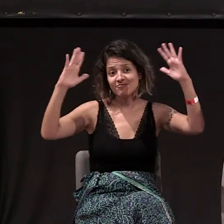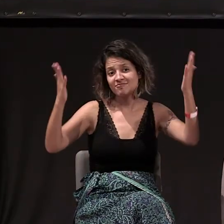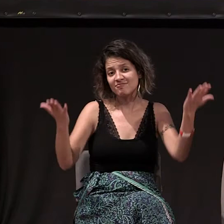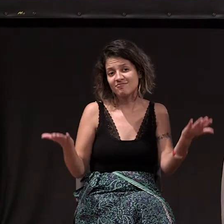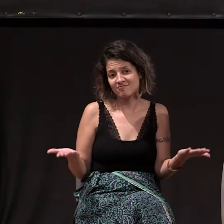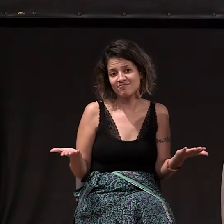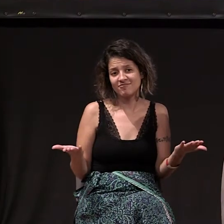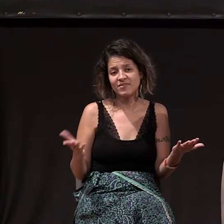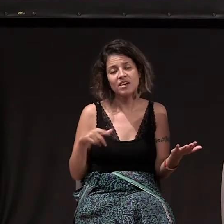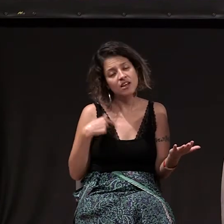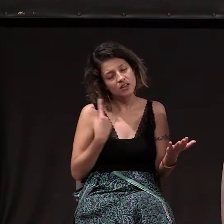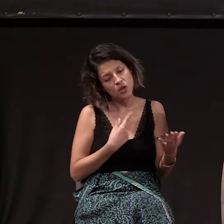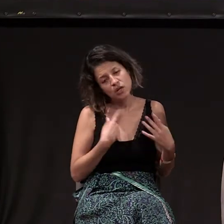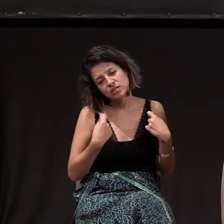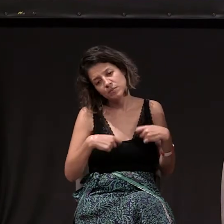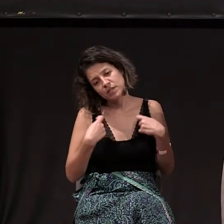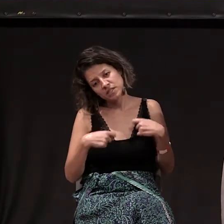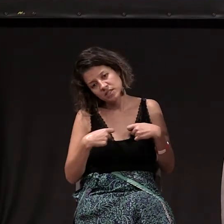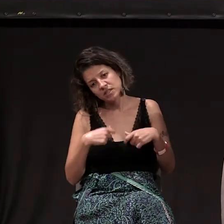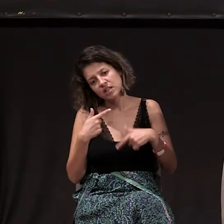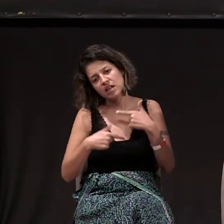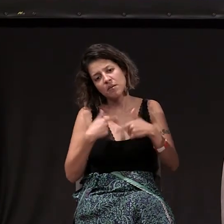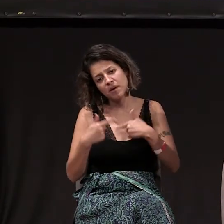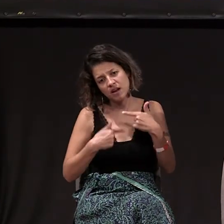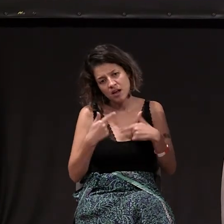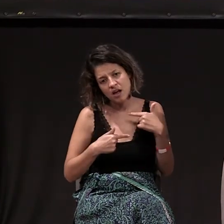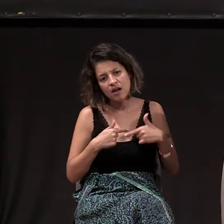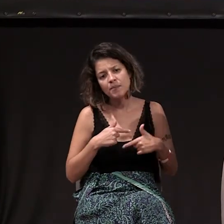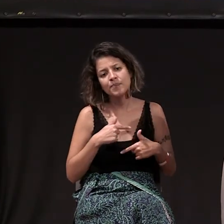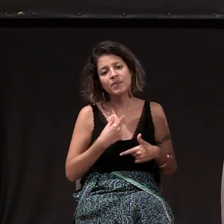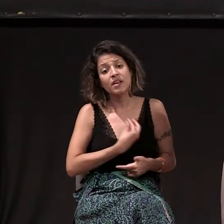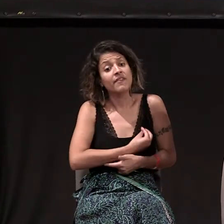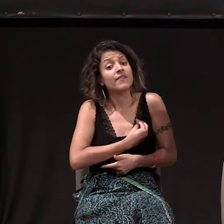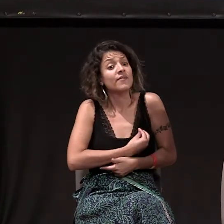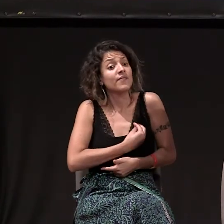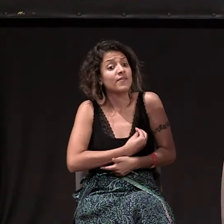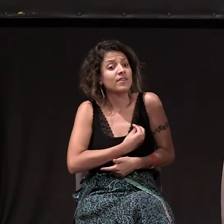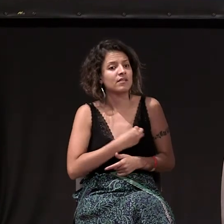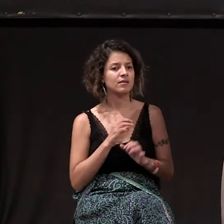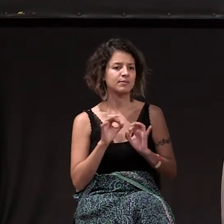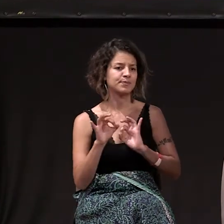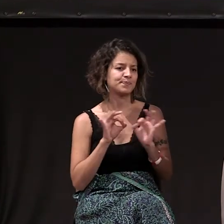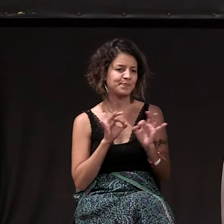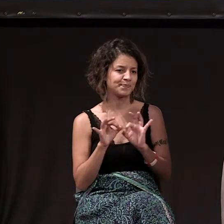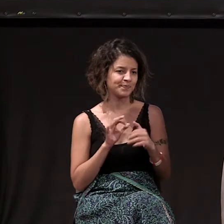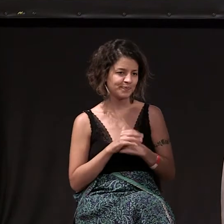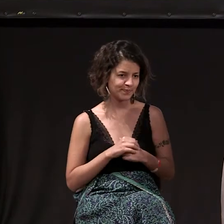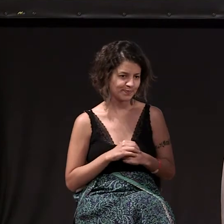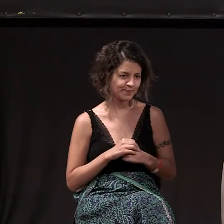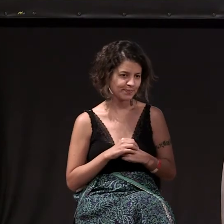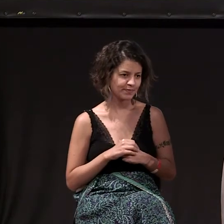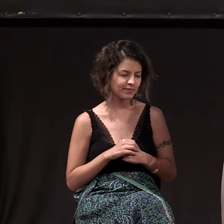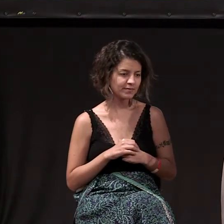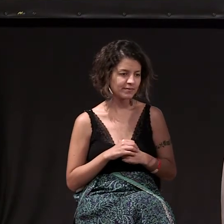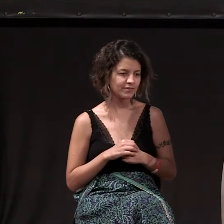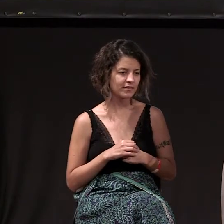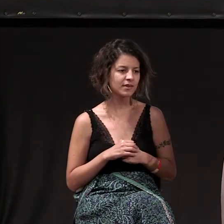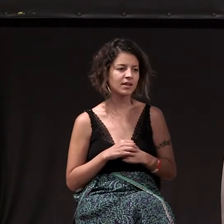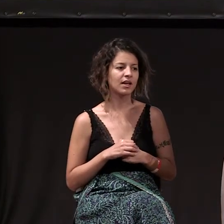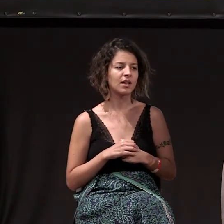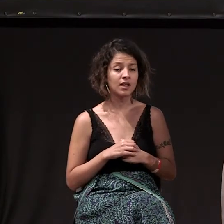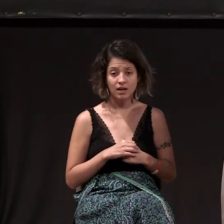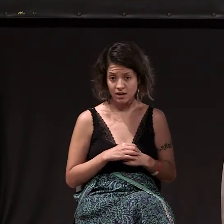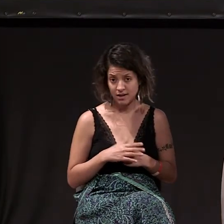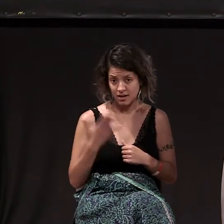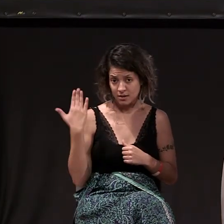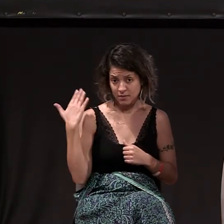temos que trabalhar muito com projetos de vida. Então, essa é a questão. Quando a gente começou a trabalhar com